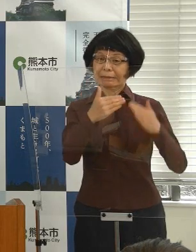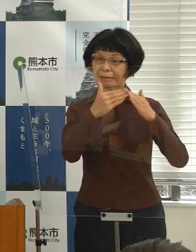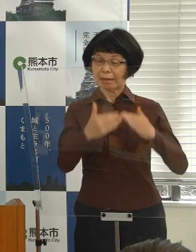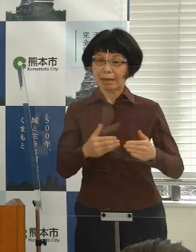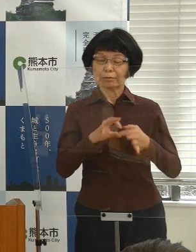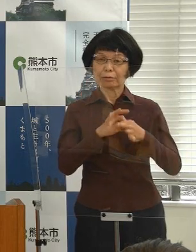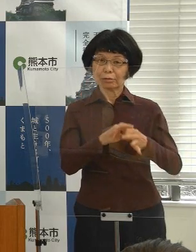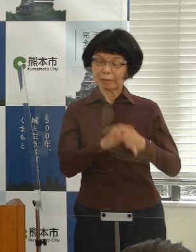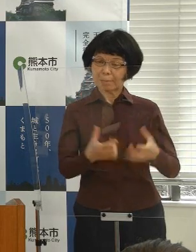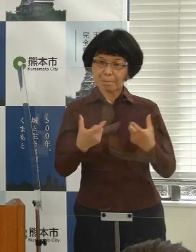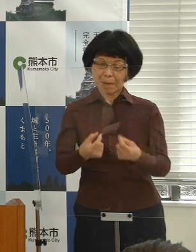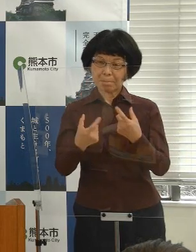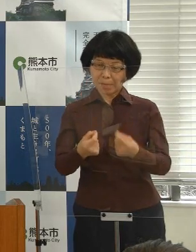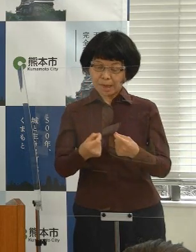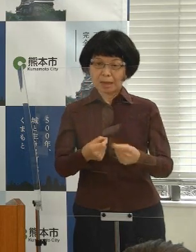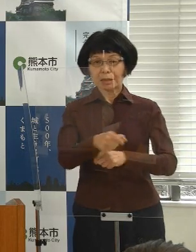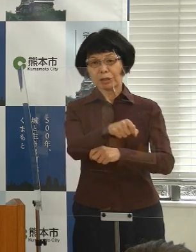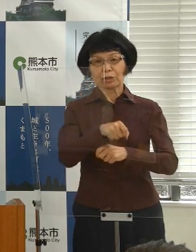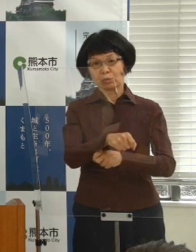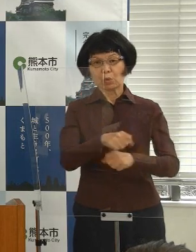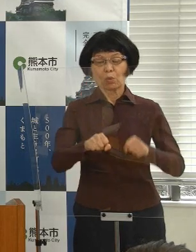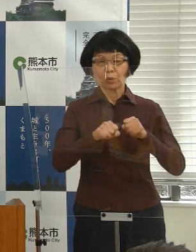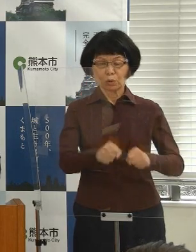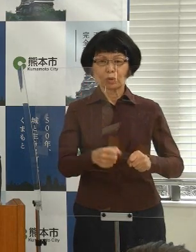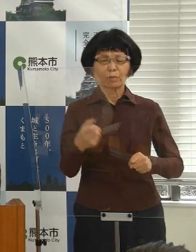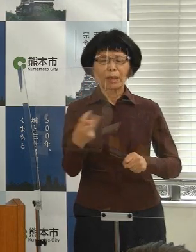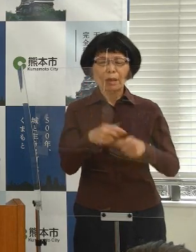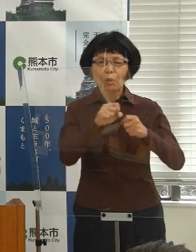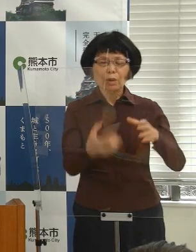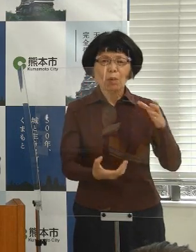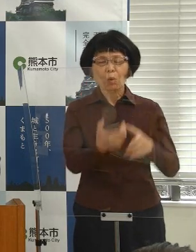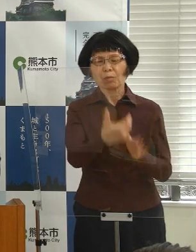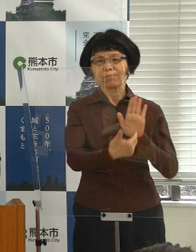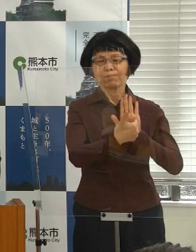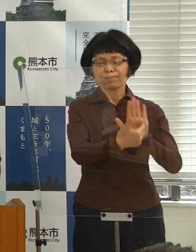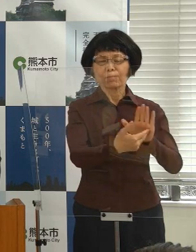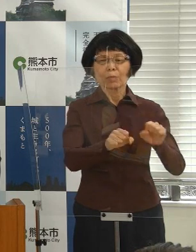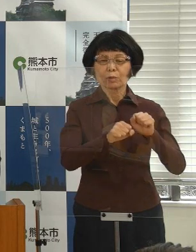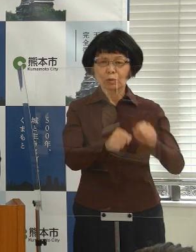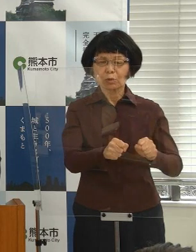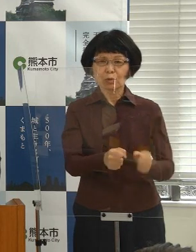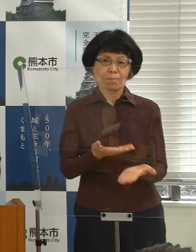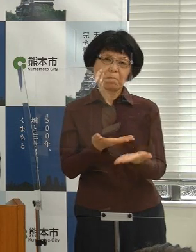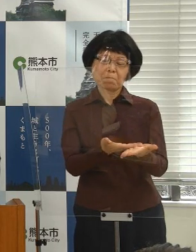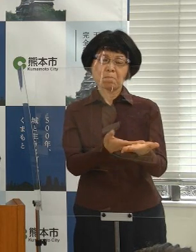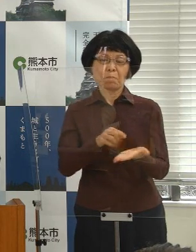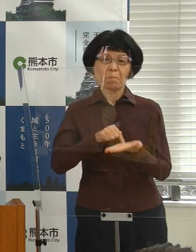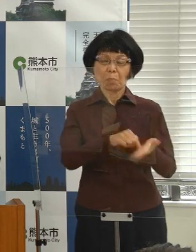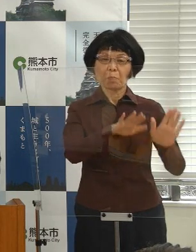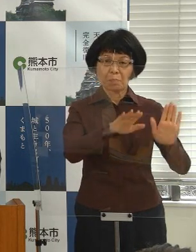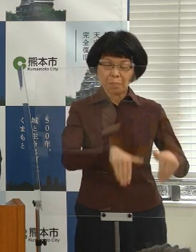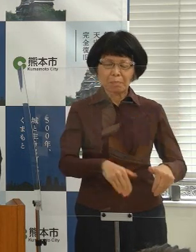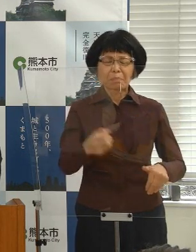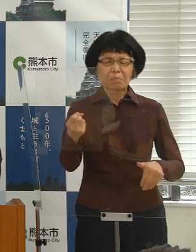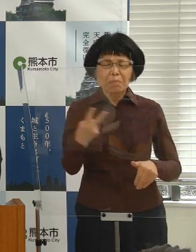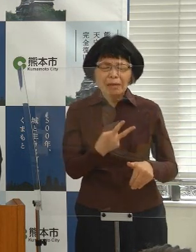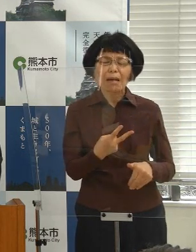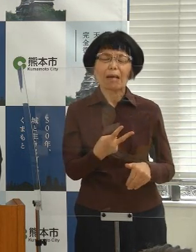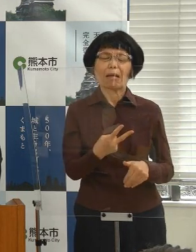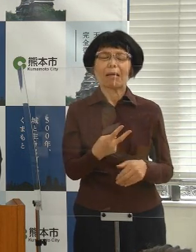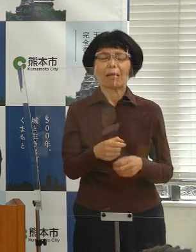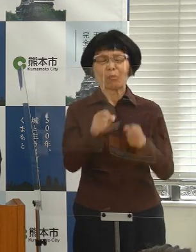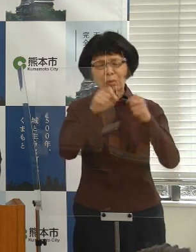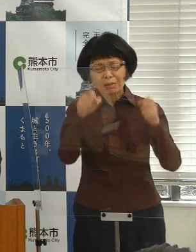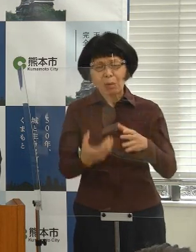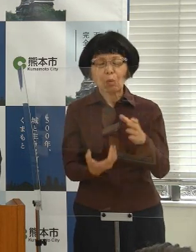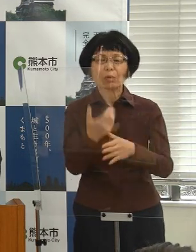事務の執行と再発防止を強く要請してまいりましたが、今回このような事案が発生したことを大変遺憾に思っ